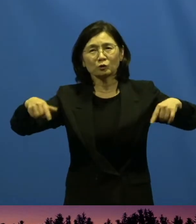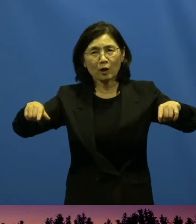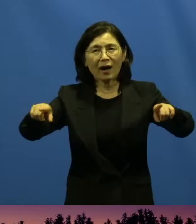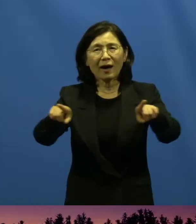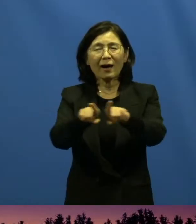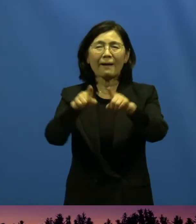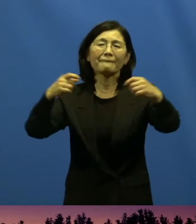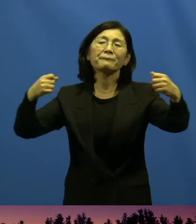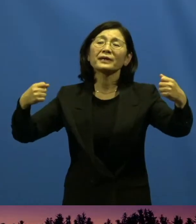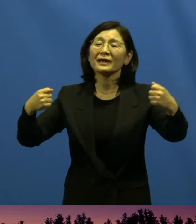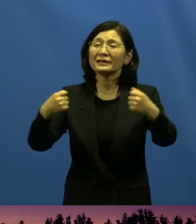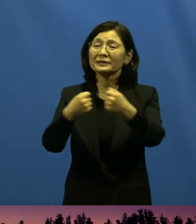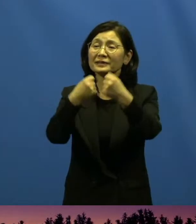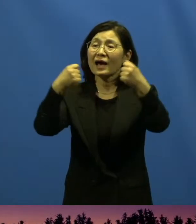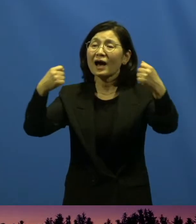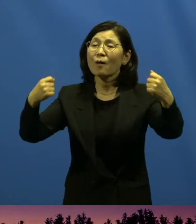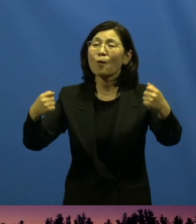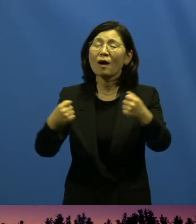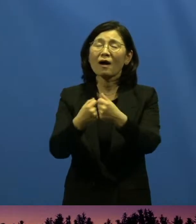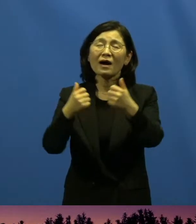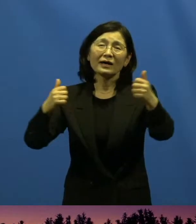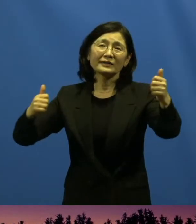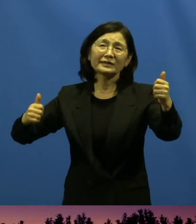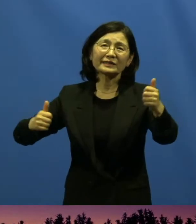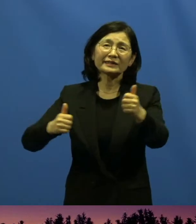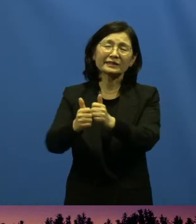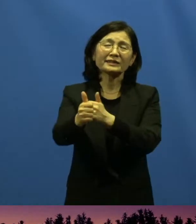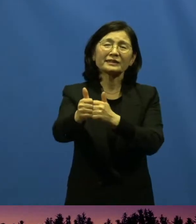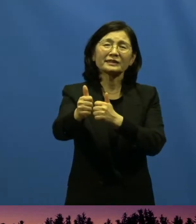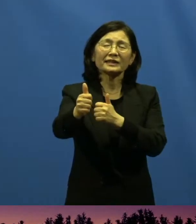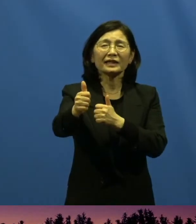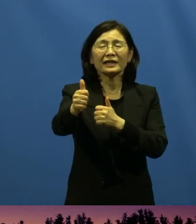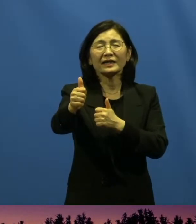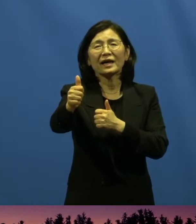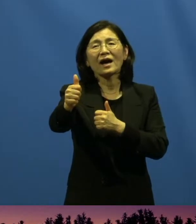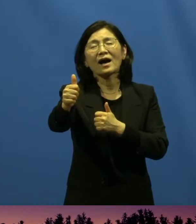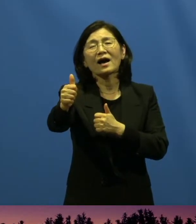주와 함께 싸워